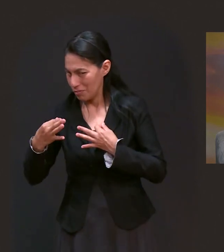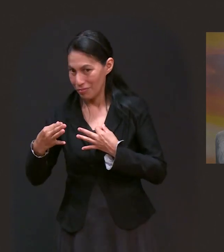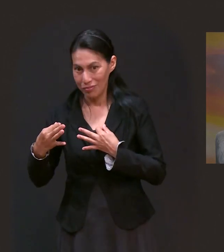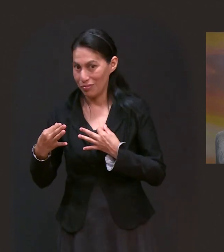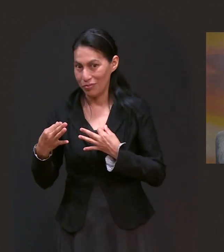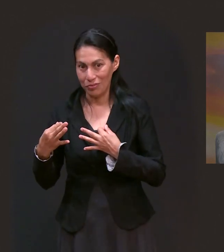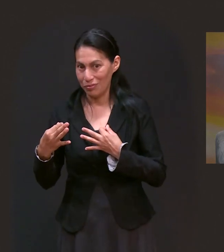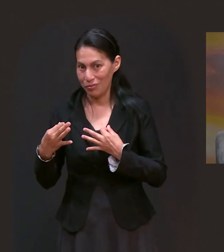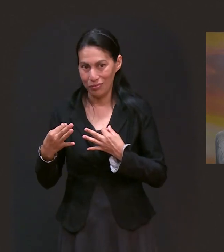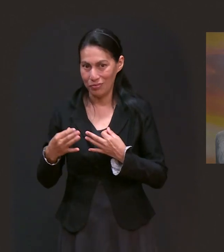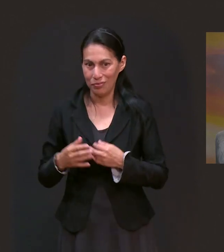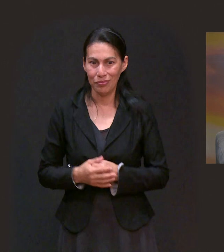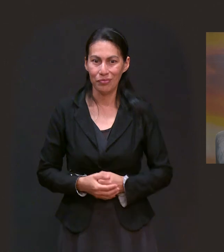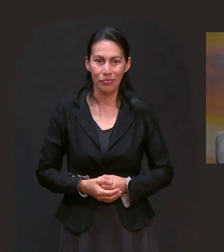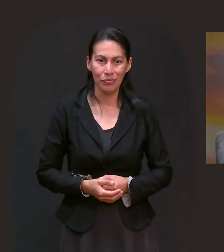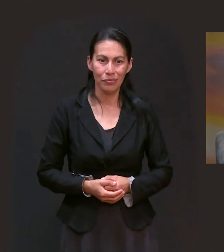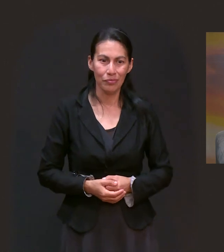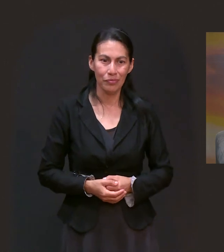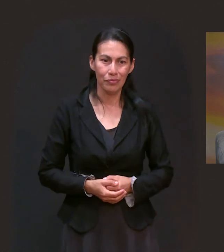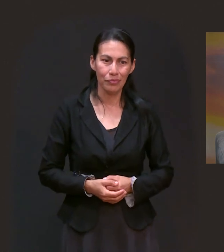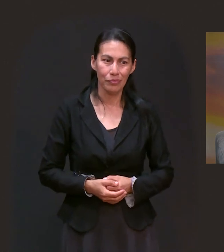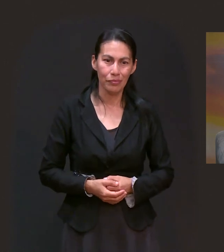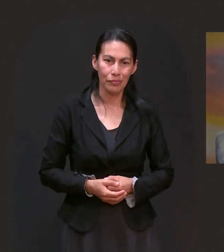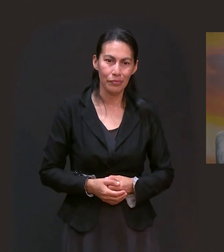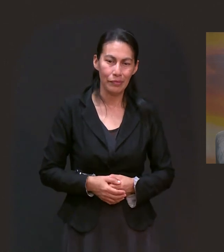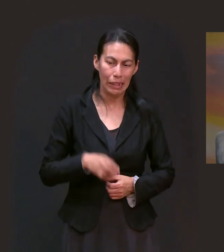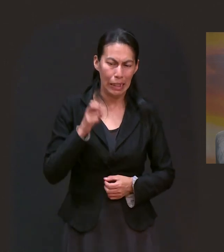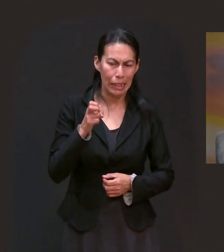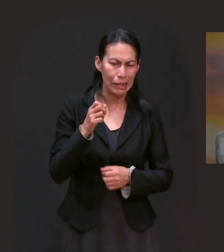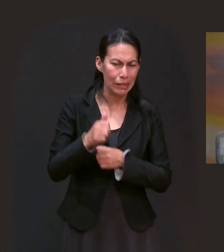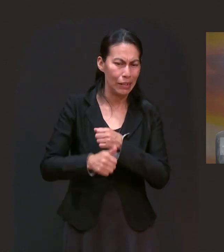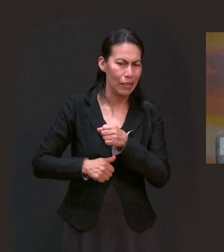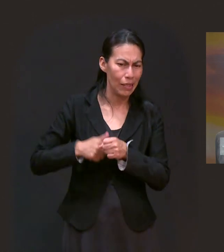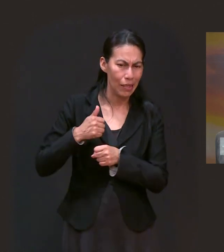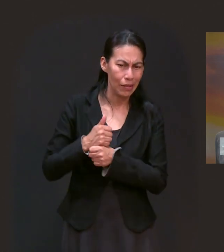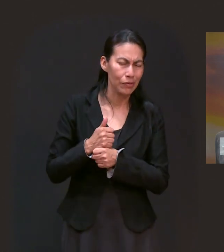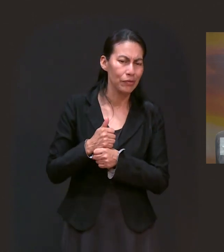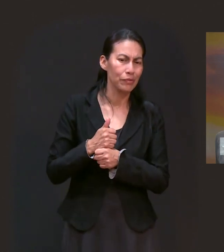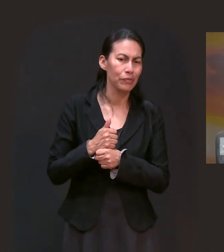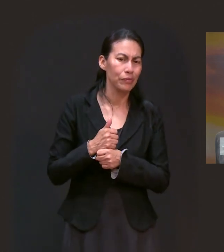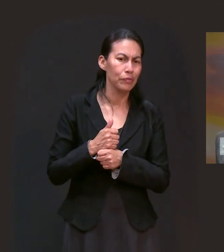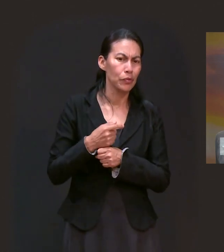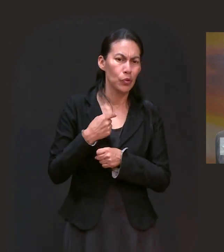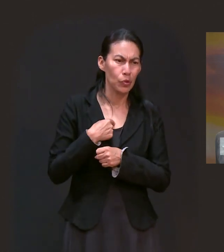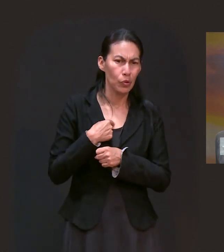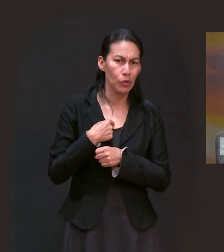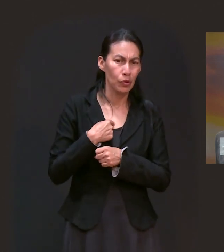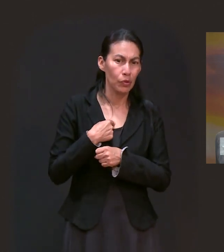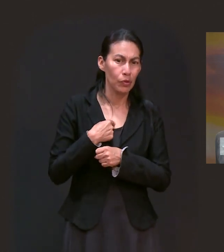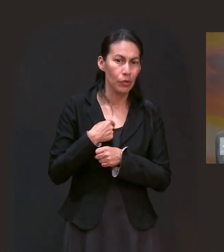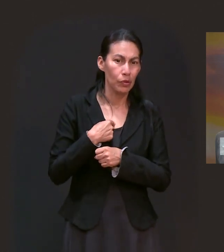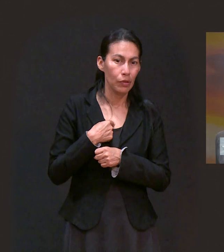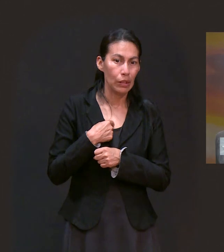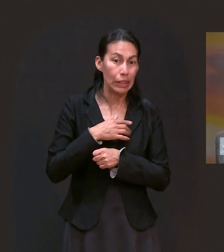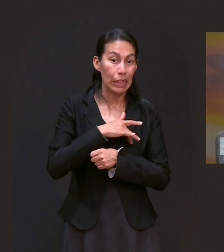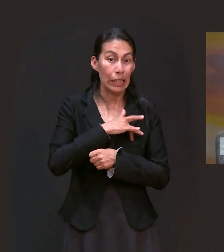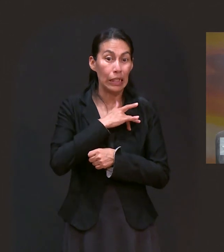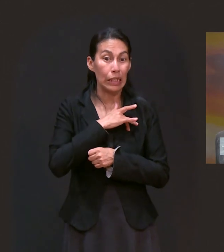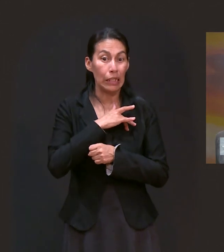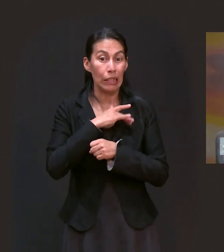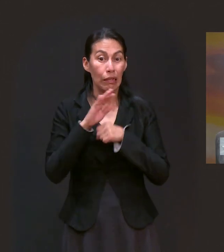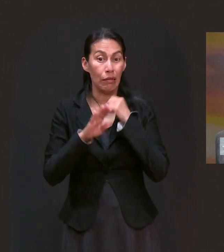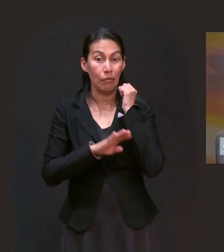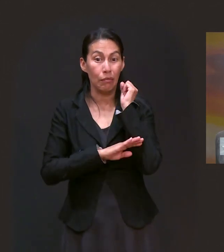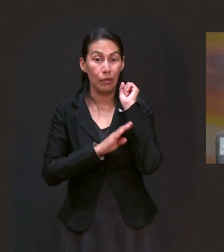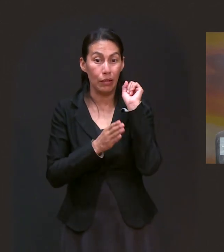respuesta iba a ser tan positiva sea así que no aceptaban resultase que ya ese año o sea esos meses yo ya